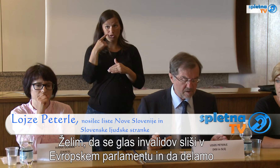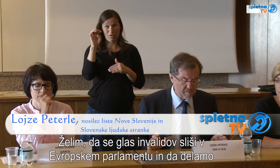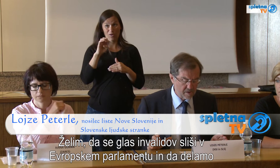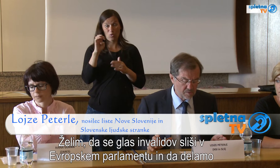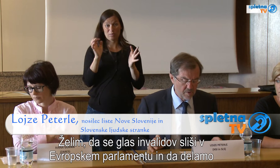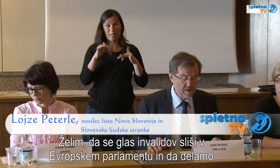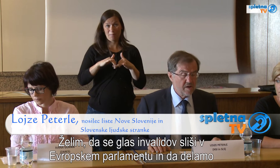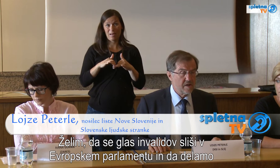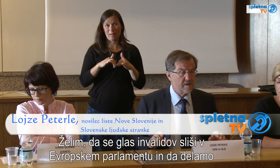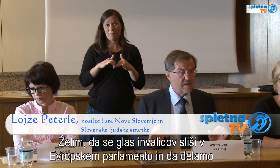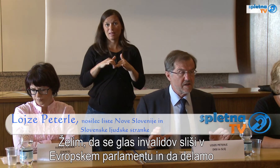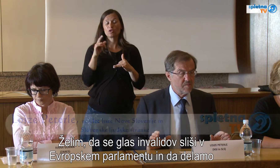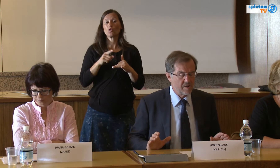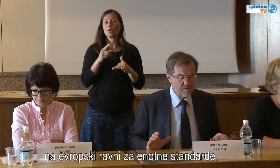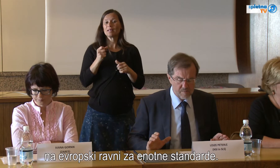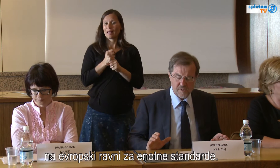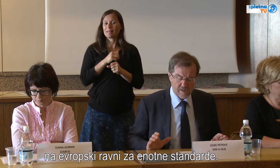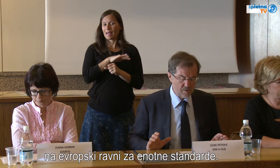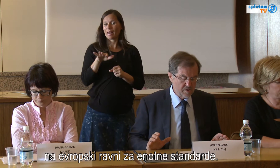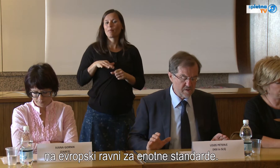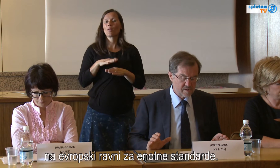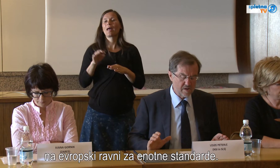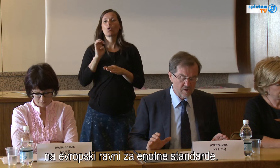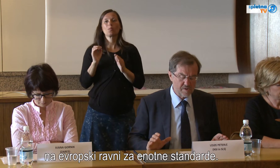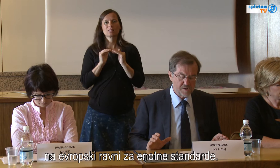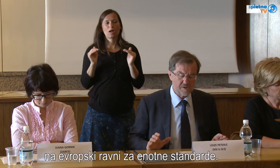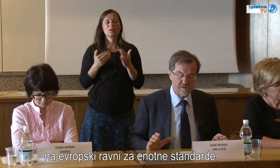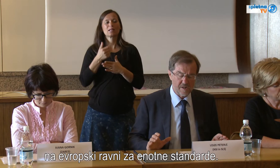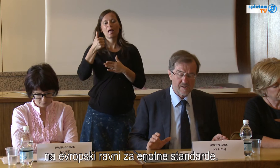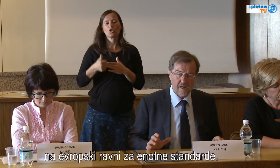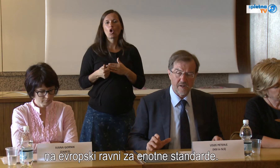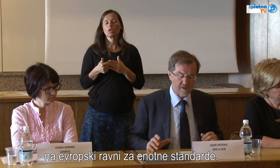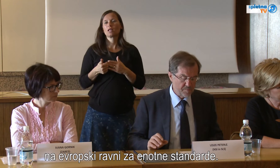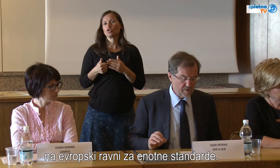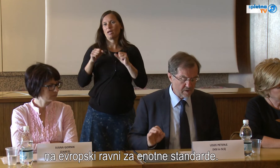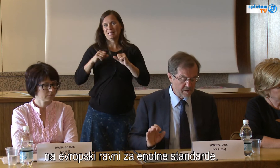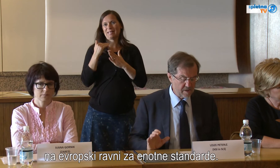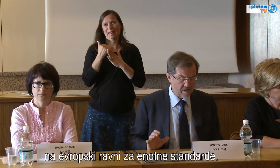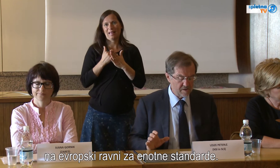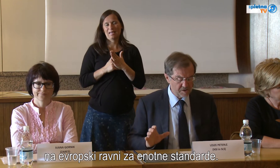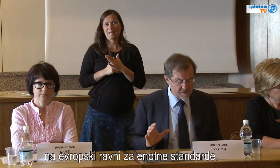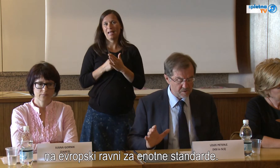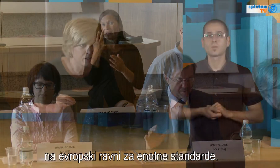Evropskem parlamentu in da delamo na evropski ravni za enotne standarde.